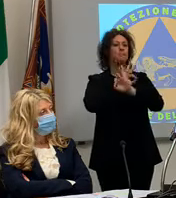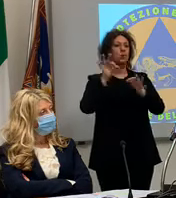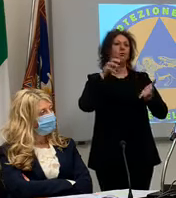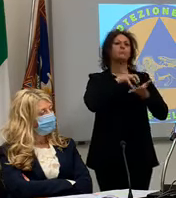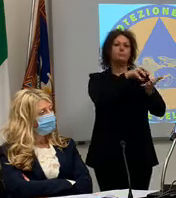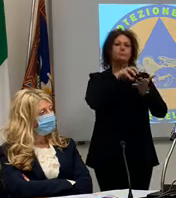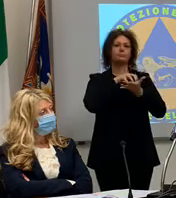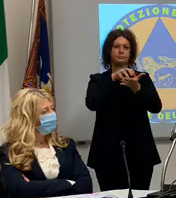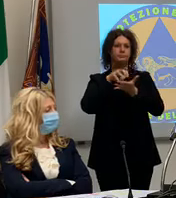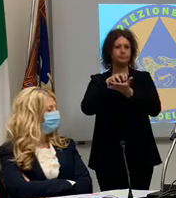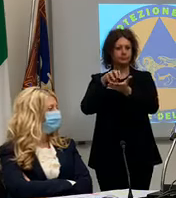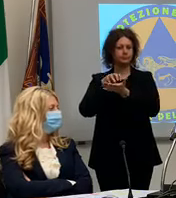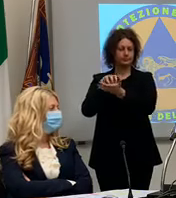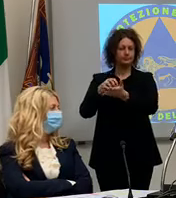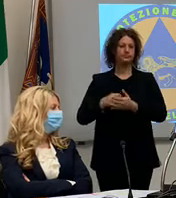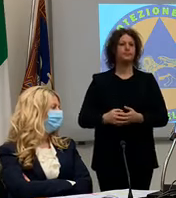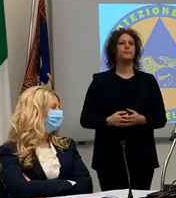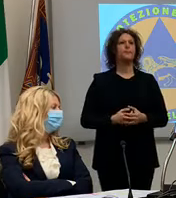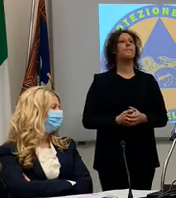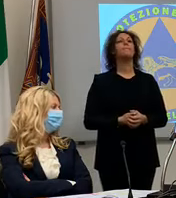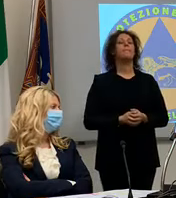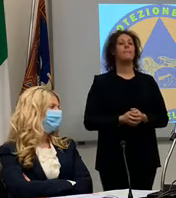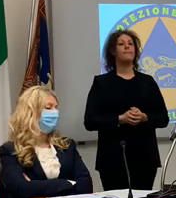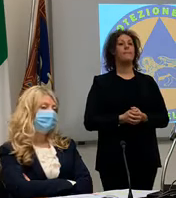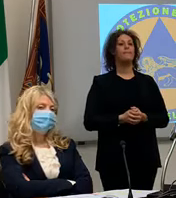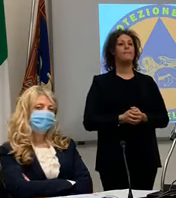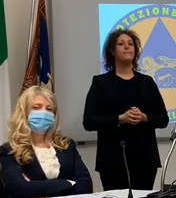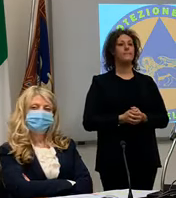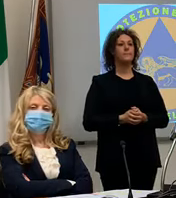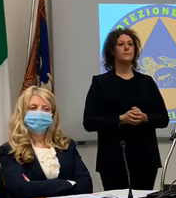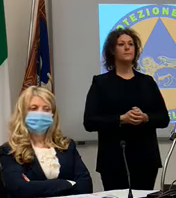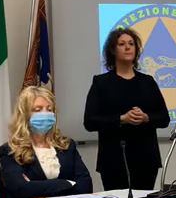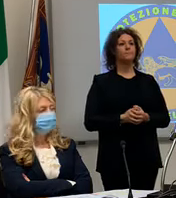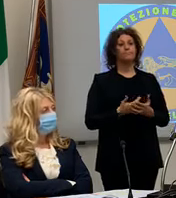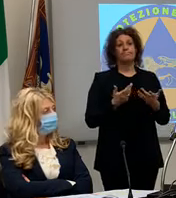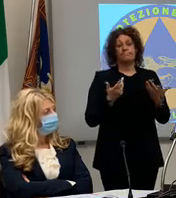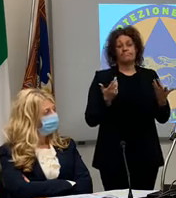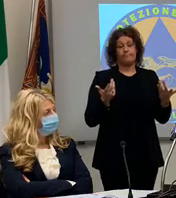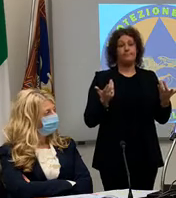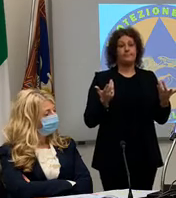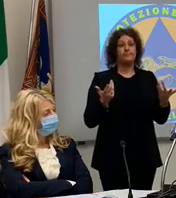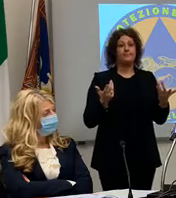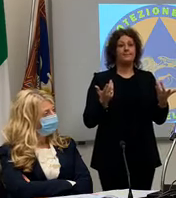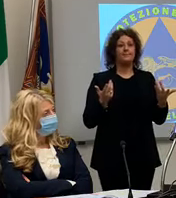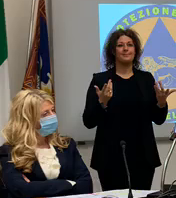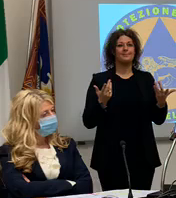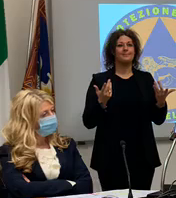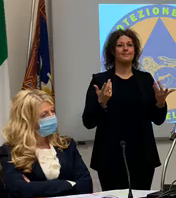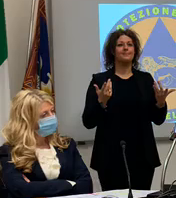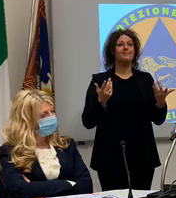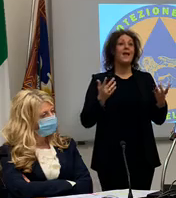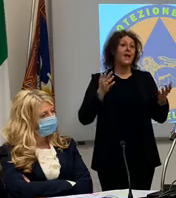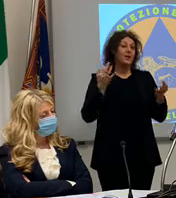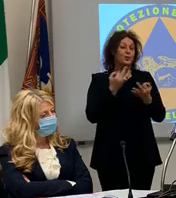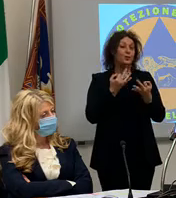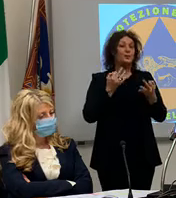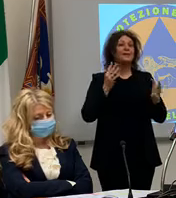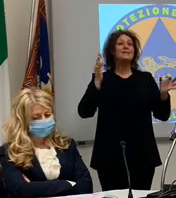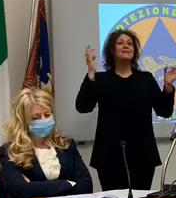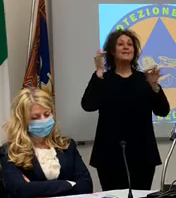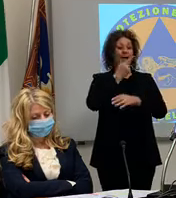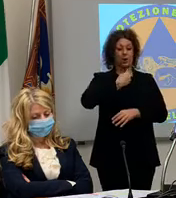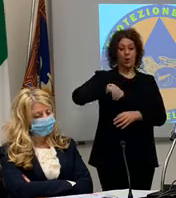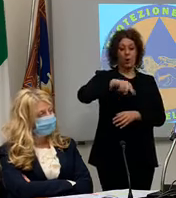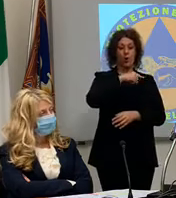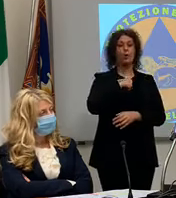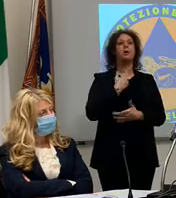500.000 di fatturato e direi che capite che se noi andassimo dei cittadini garantendo il 90% del fatturato